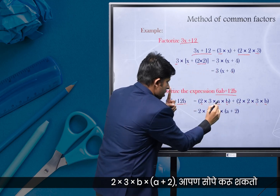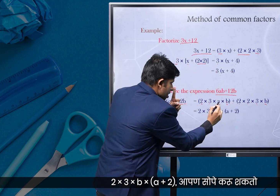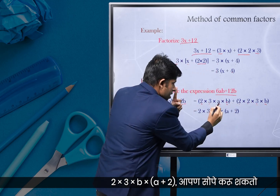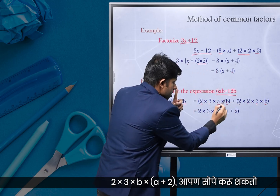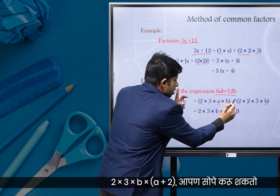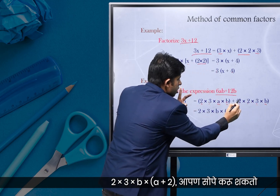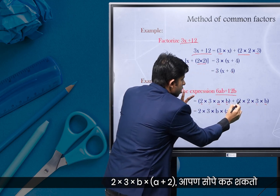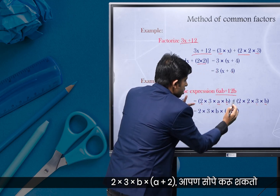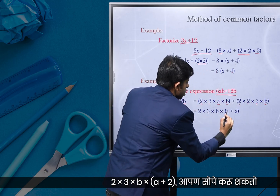शकतो.